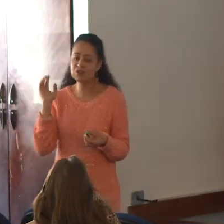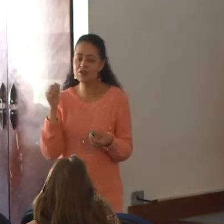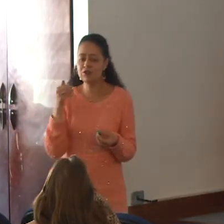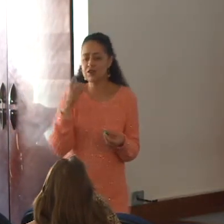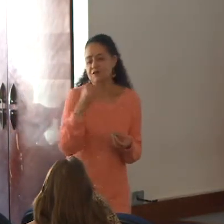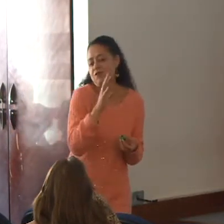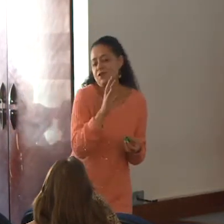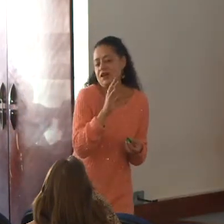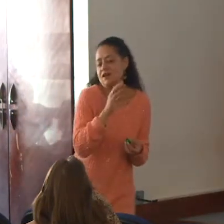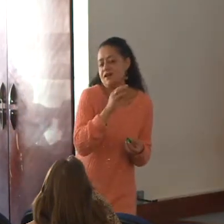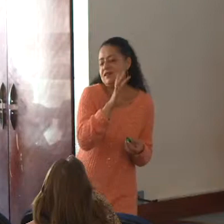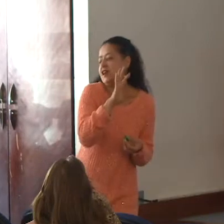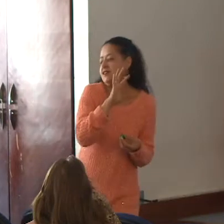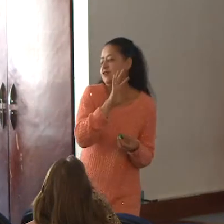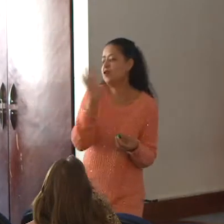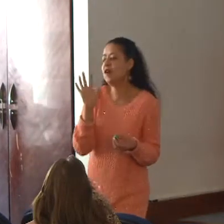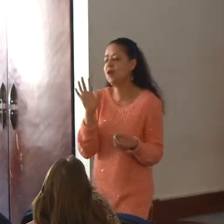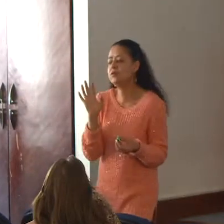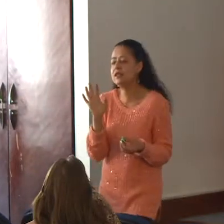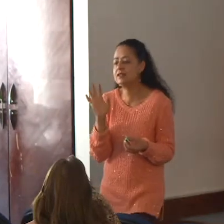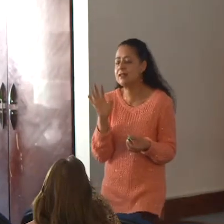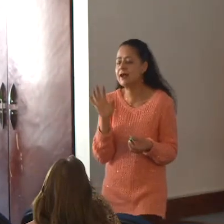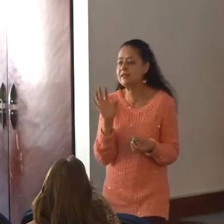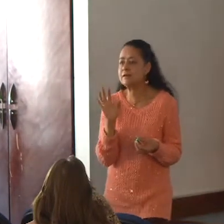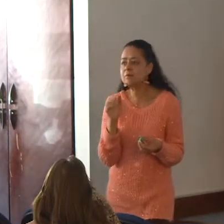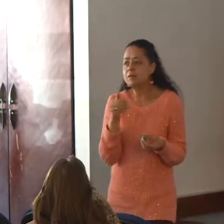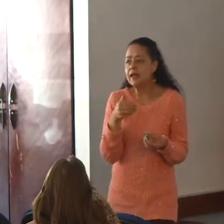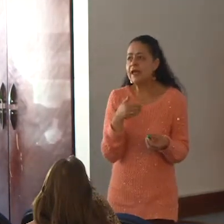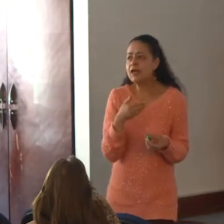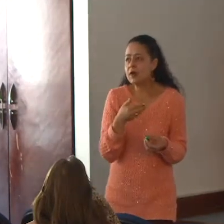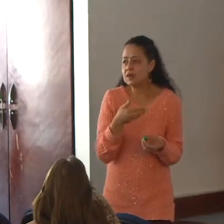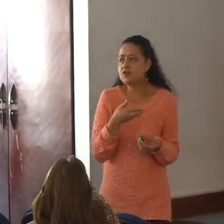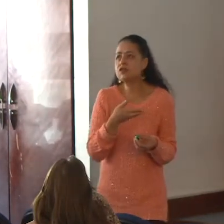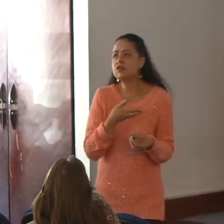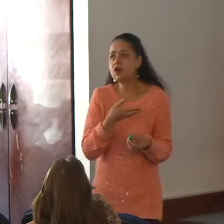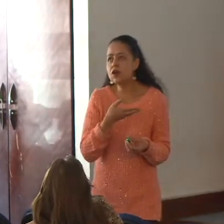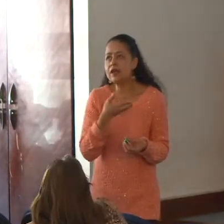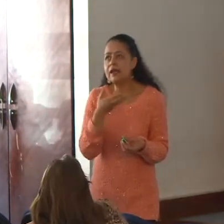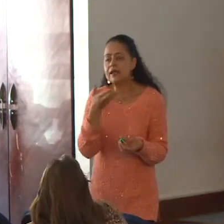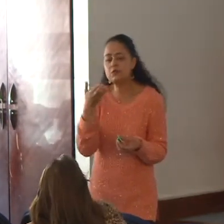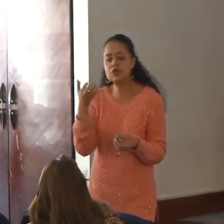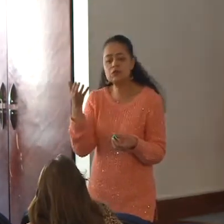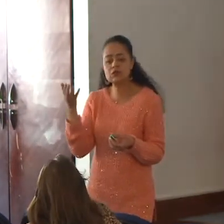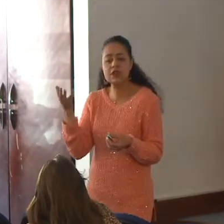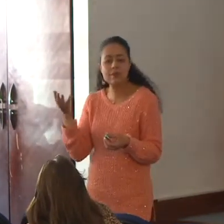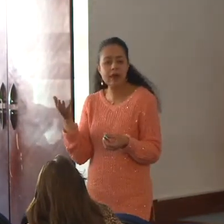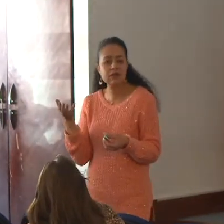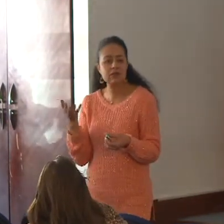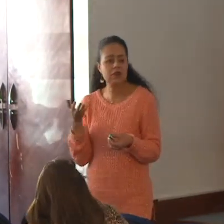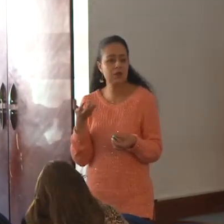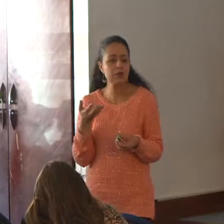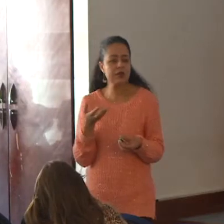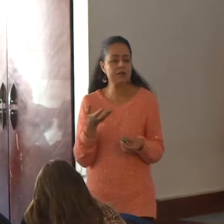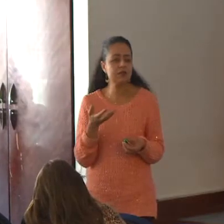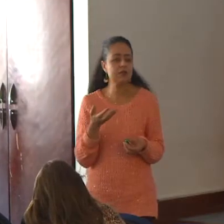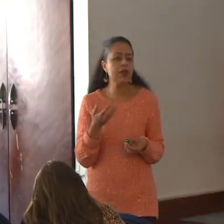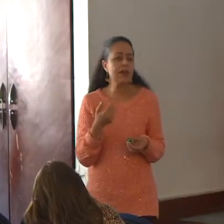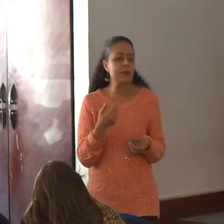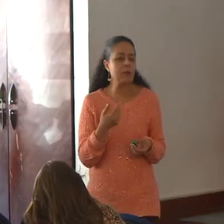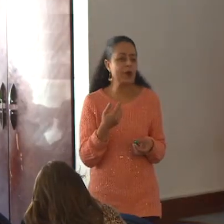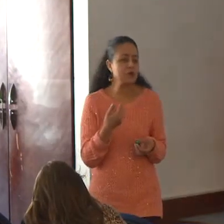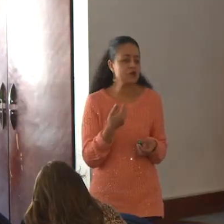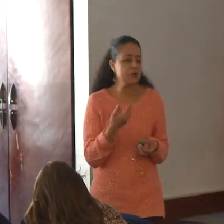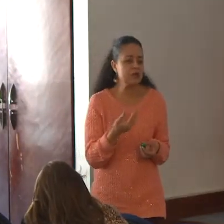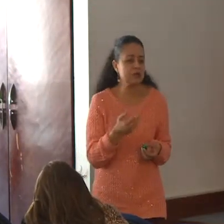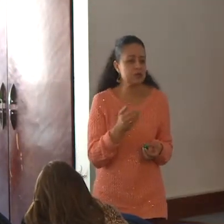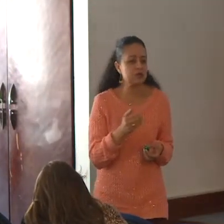utilizar comunicación y los del enfoque Y no la van a utilizar, ¿sí? En educación todos requerimos algunos elementos de